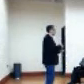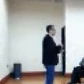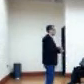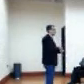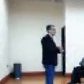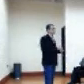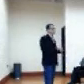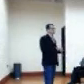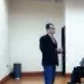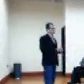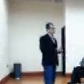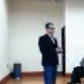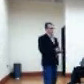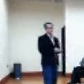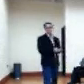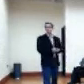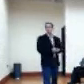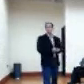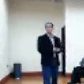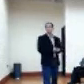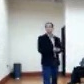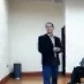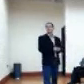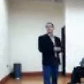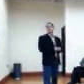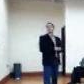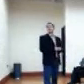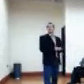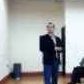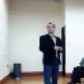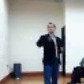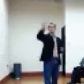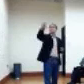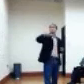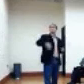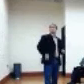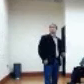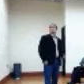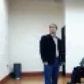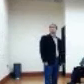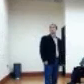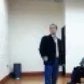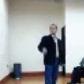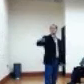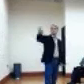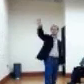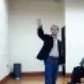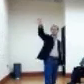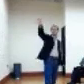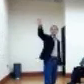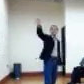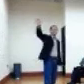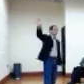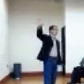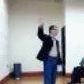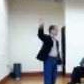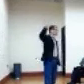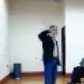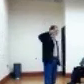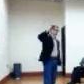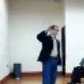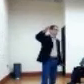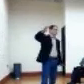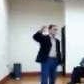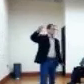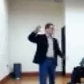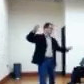seguir reprobado. Y entonces aplicó promoverlo, pero no se alcanzó mucho tampoco. Sí avanzamos, mucho más de lo del